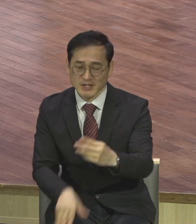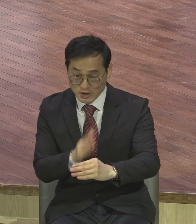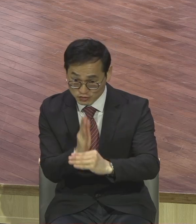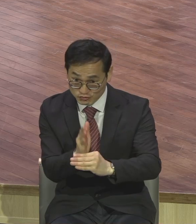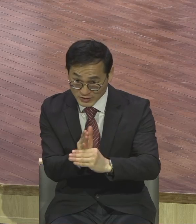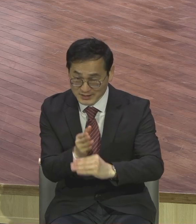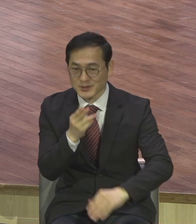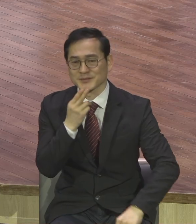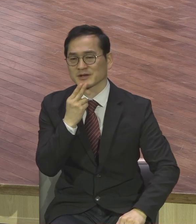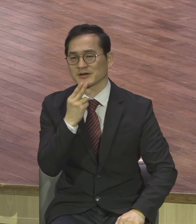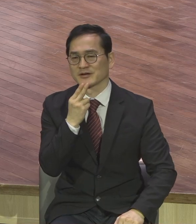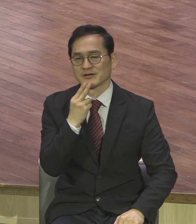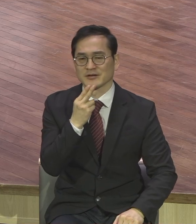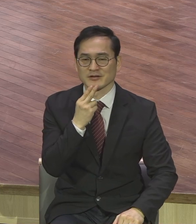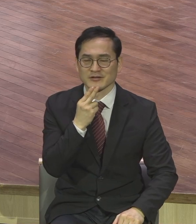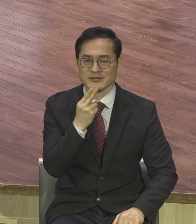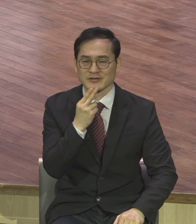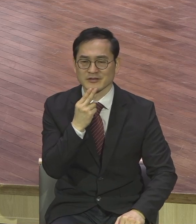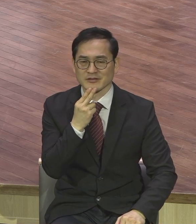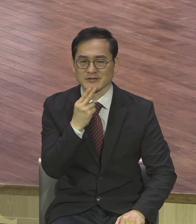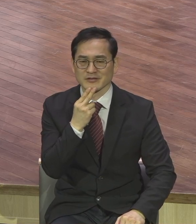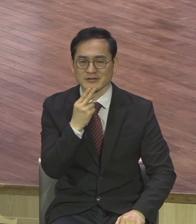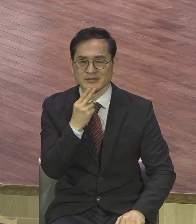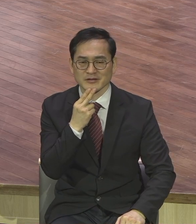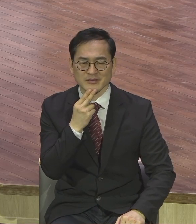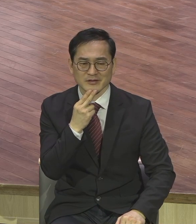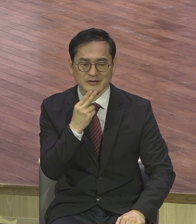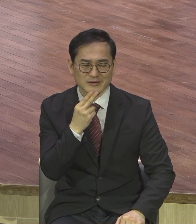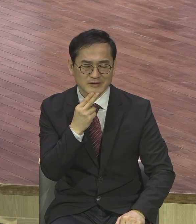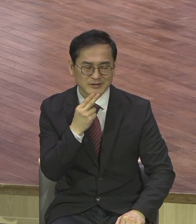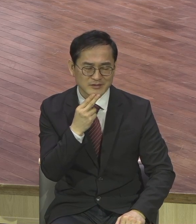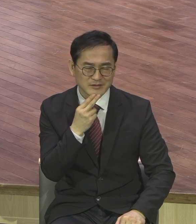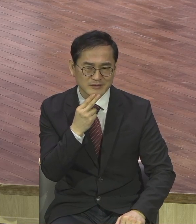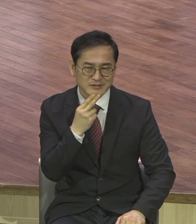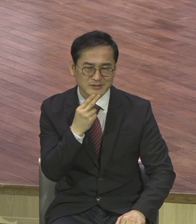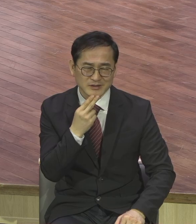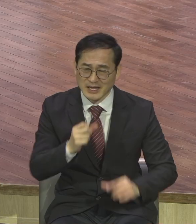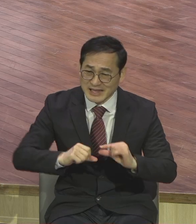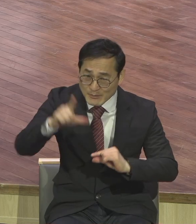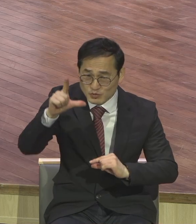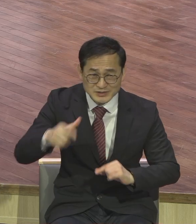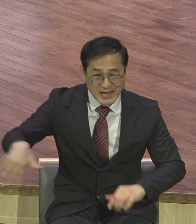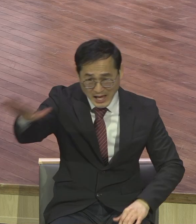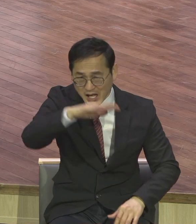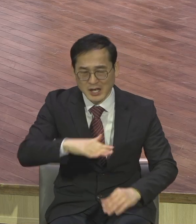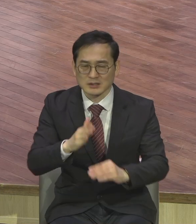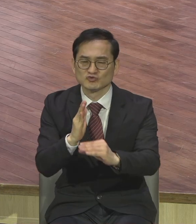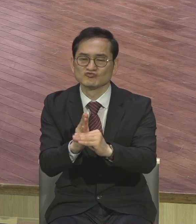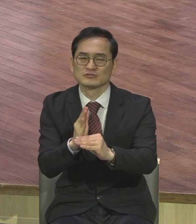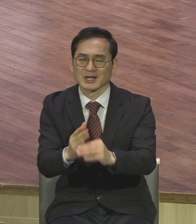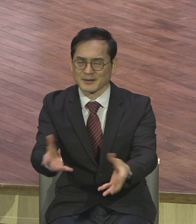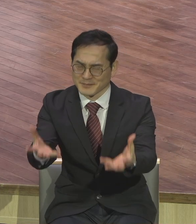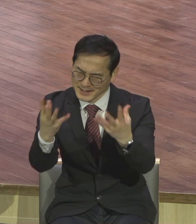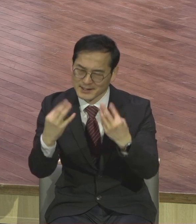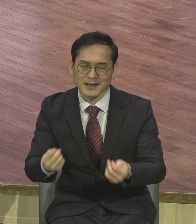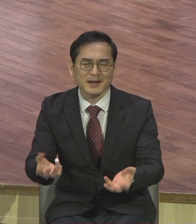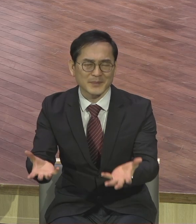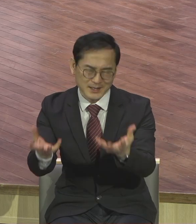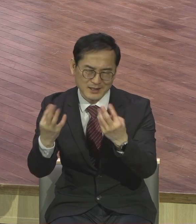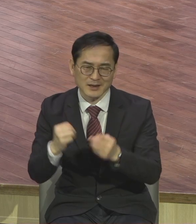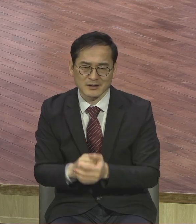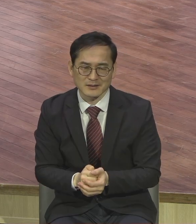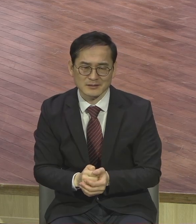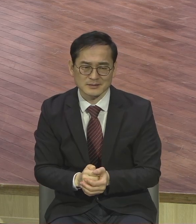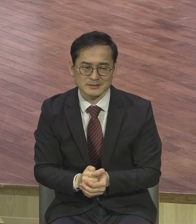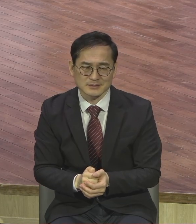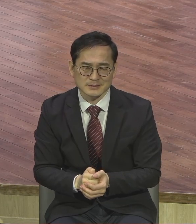중간은 없습니다. 중간 단계는 없습니다. 그런데 안타깝게도 거의 대부분이 중간 단계에 있어요.